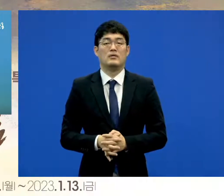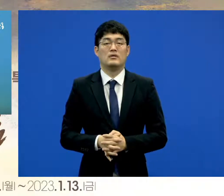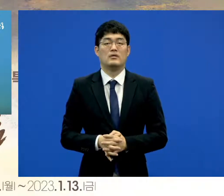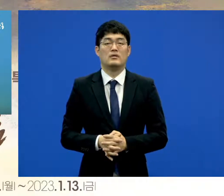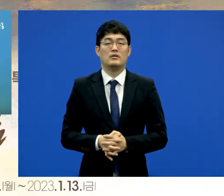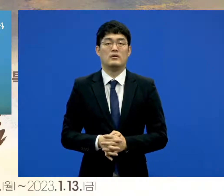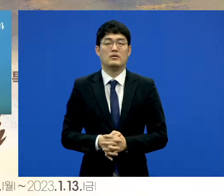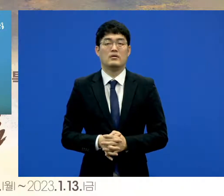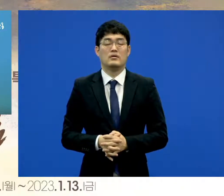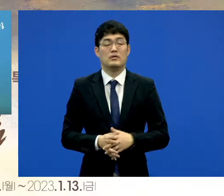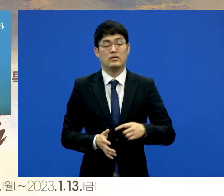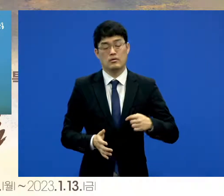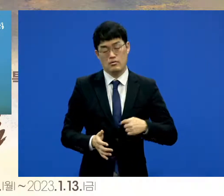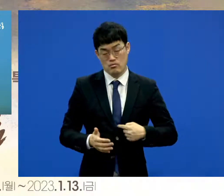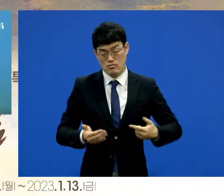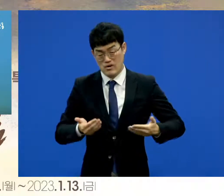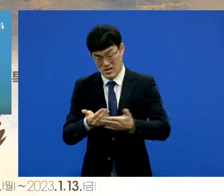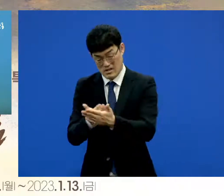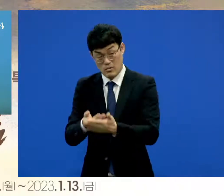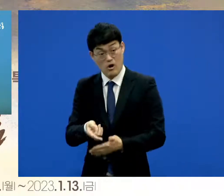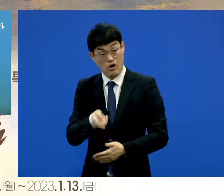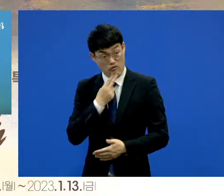회심이 없는 성화도 불가능합니다.